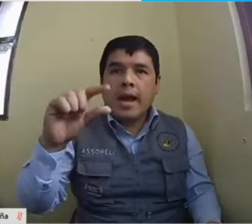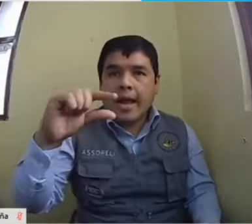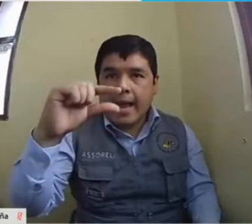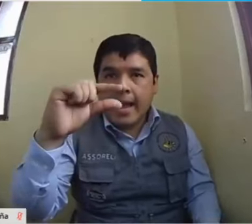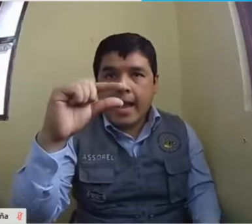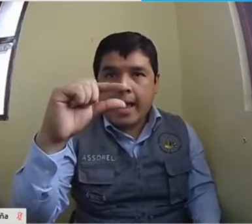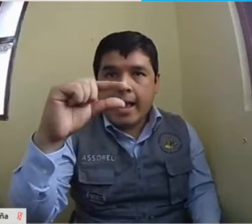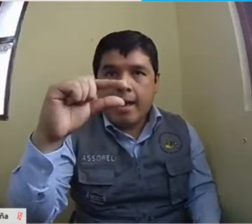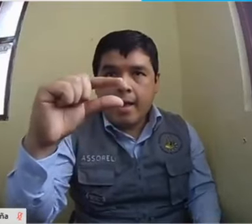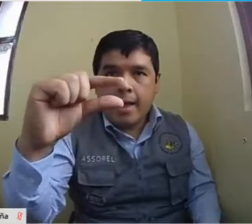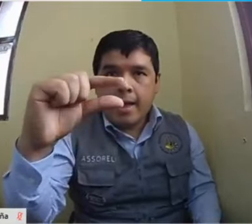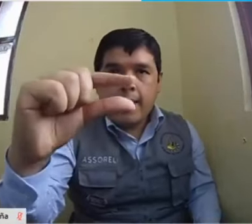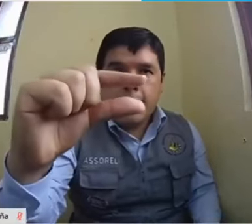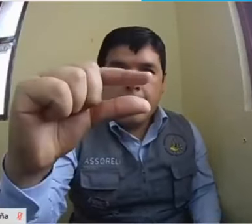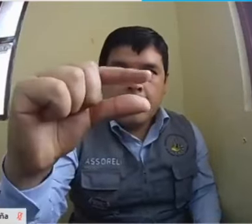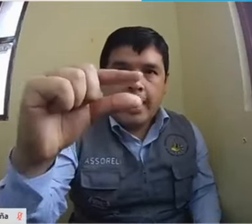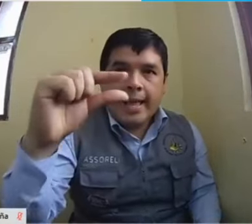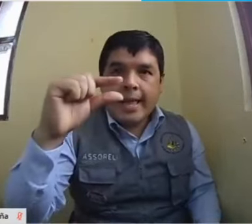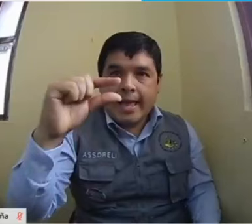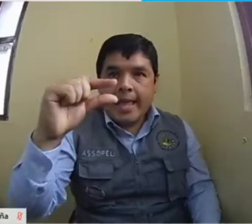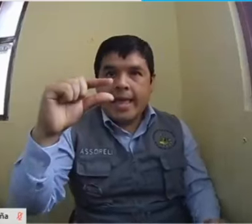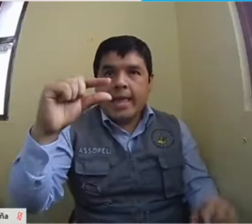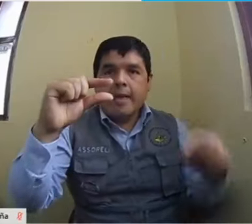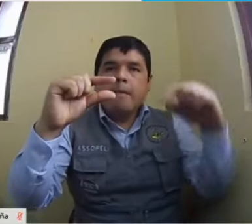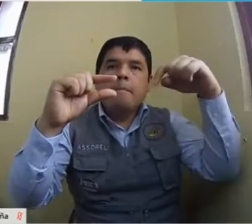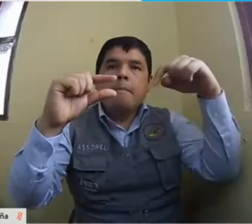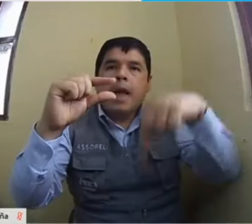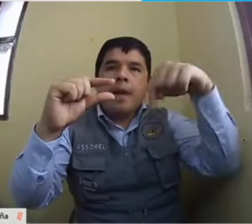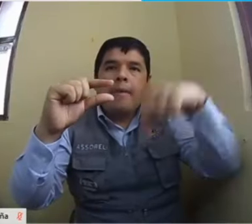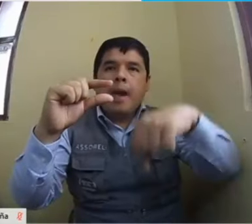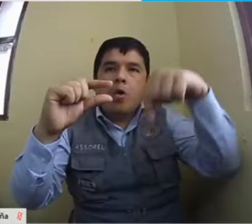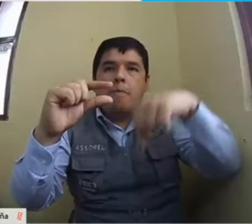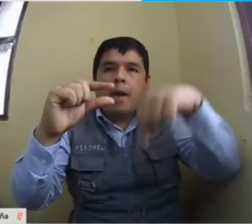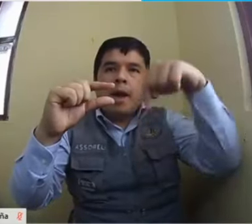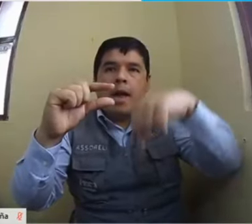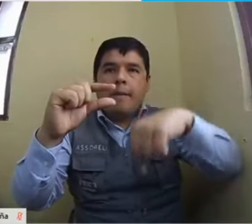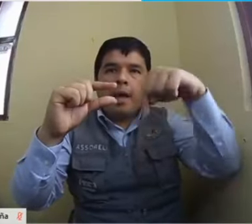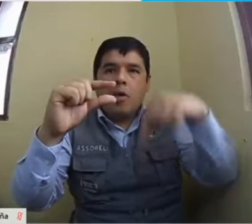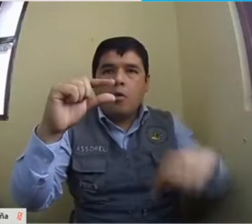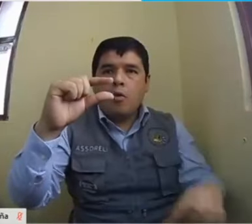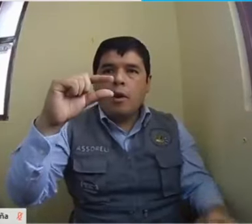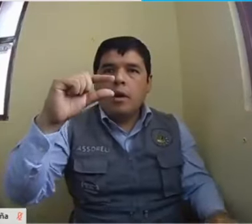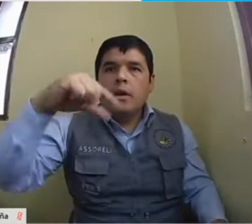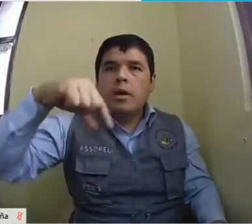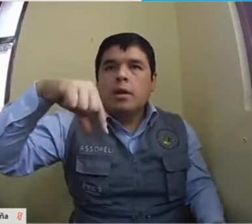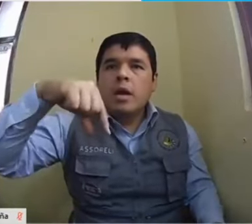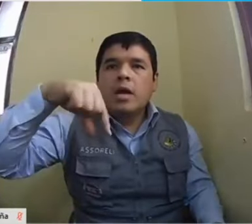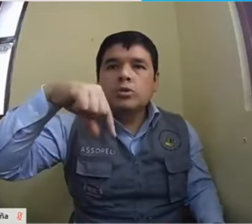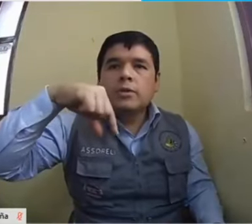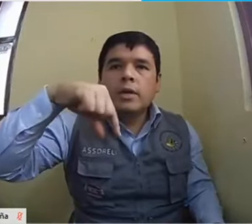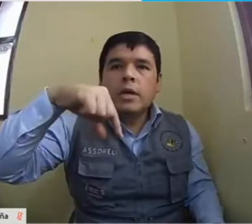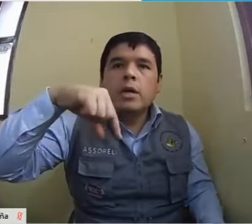La Q, ¿recuerdan cómo era la G? Esa es la G, ¿recuerdan? Esa es la G. Y para abajo es la